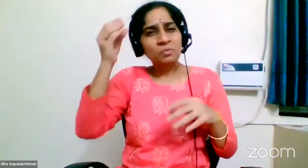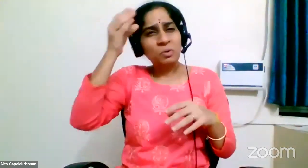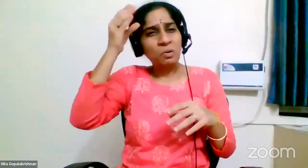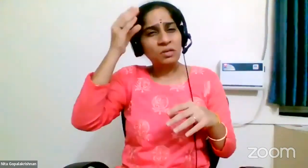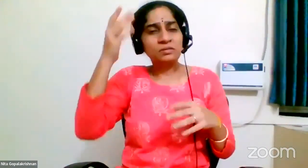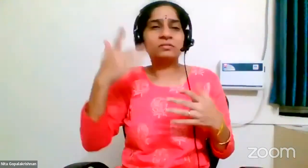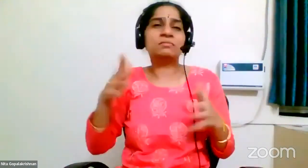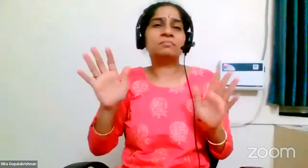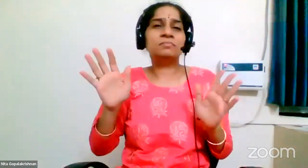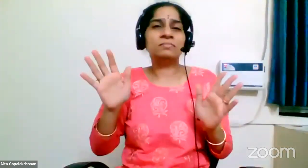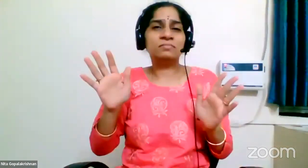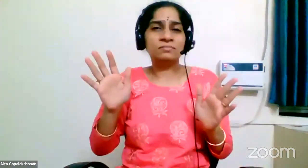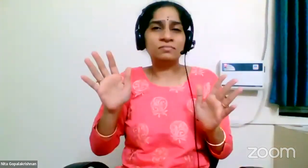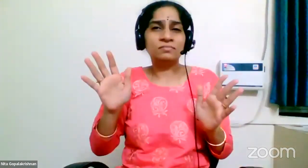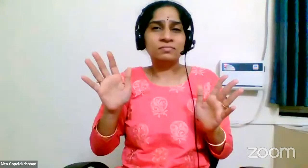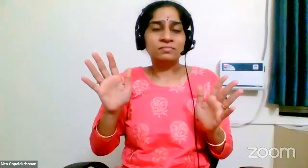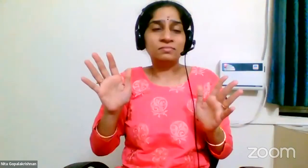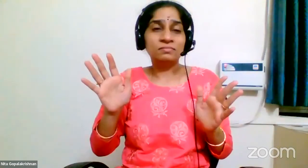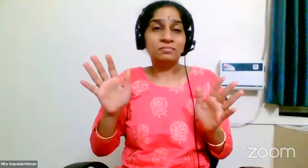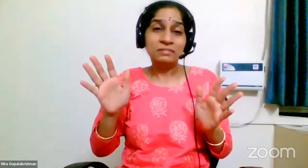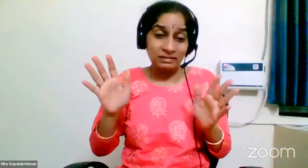या यूं कहें कि सब कुछ समझ लिया।